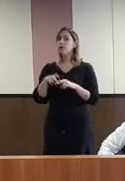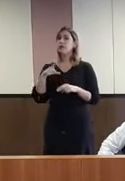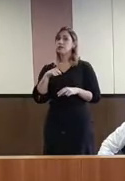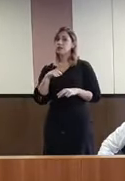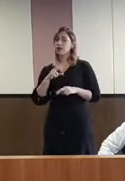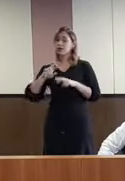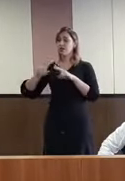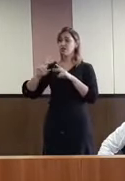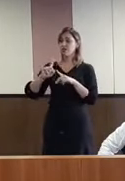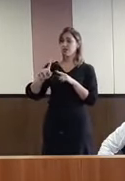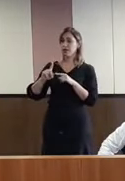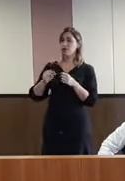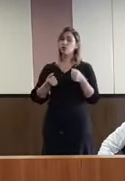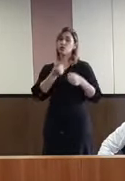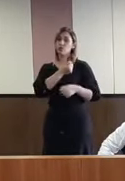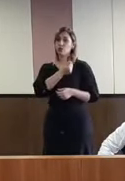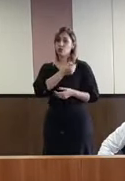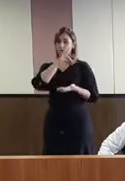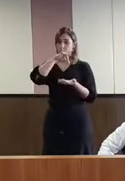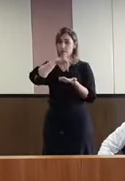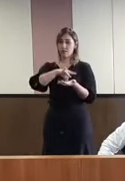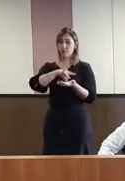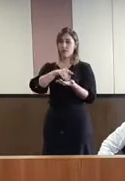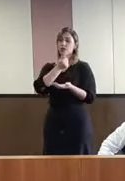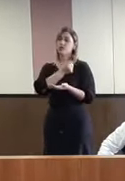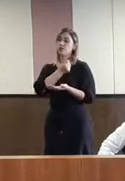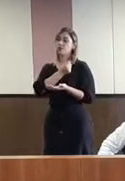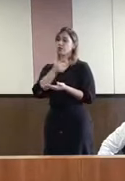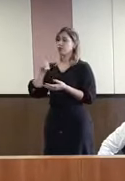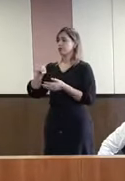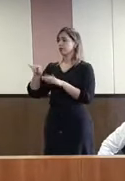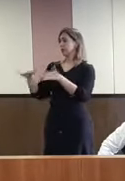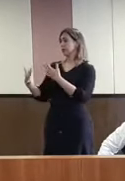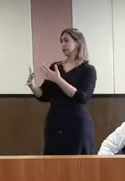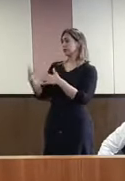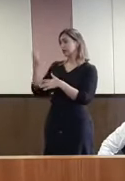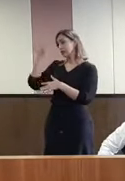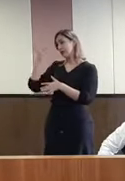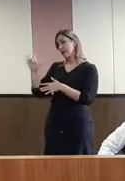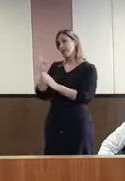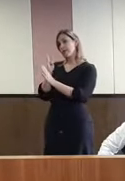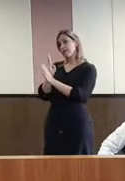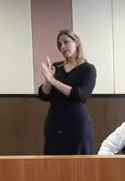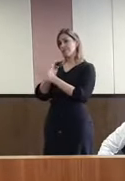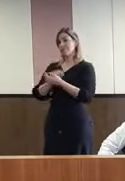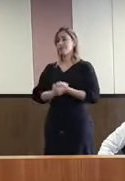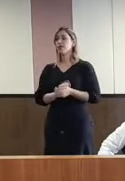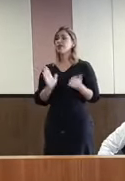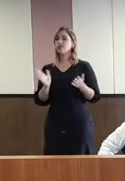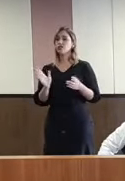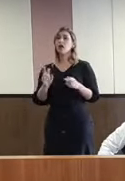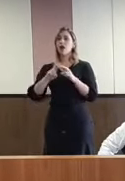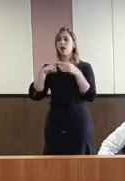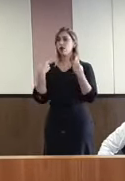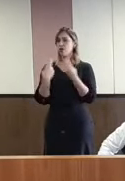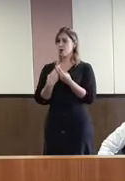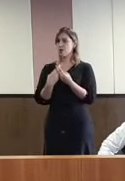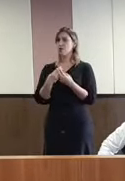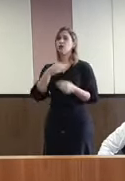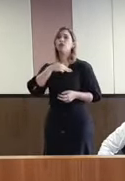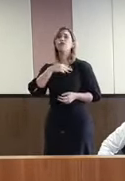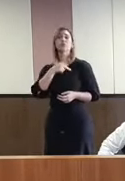distância razoável entre aquilo que é oficial e aquilo que está na subnotificação. Nós já fizemos uma reunião com o Ministério